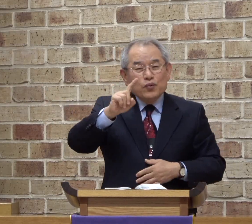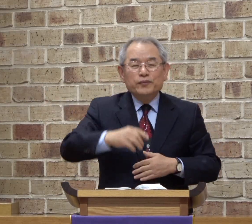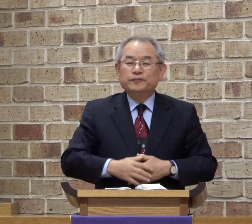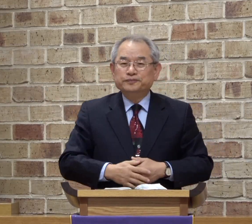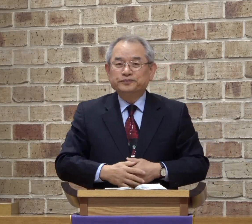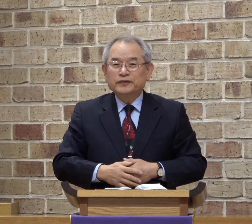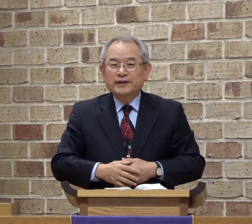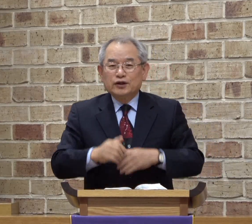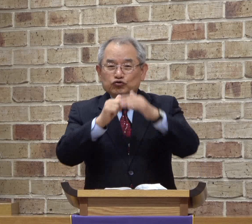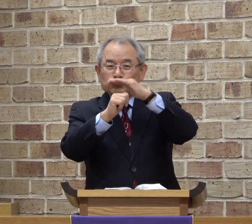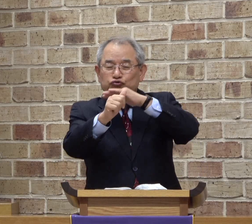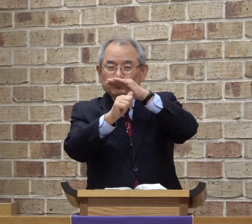선물이라는 책인데요.